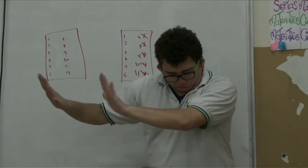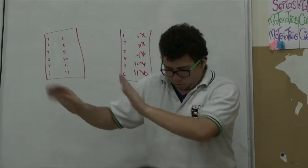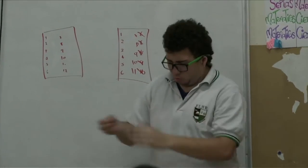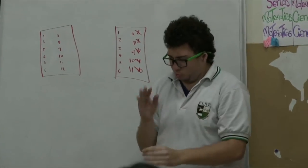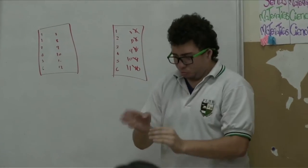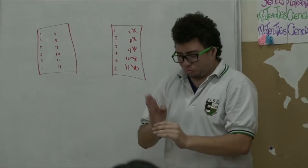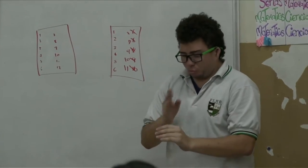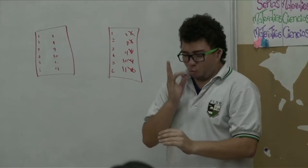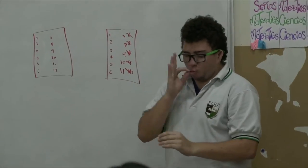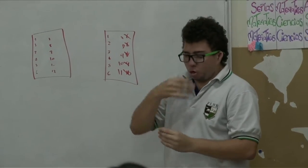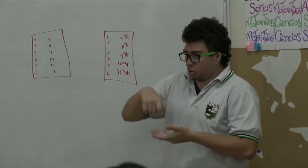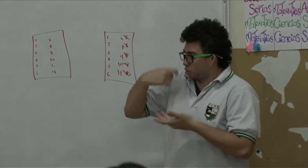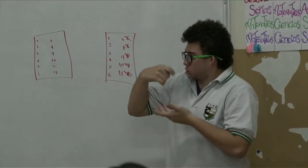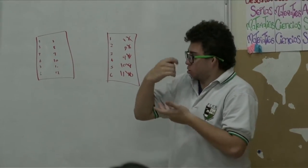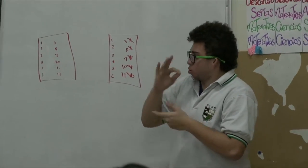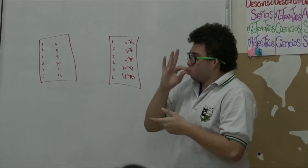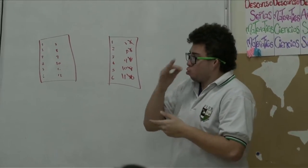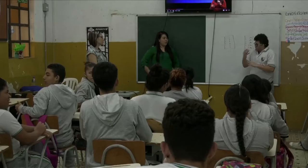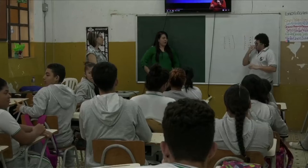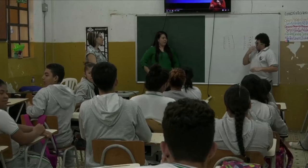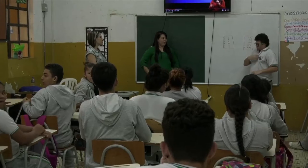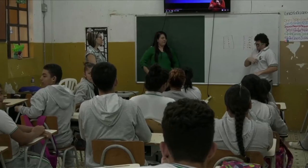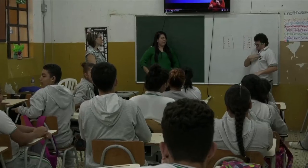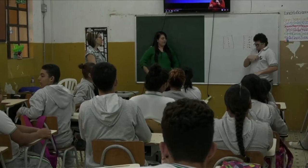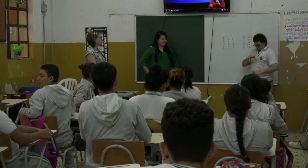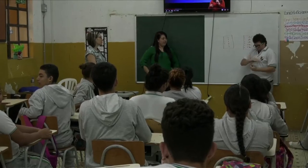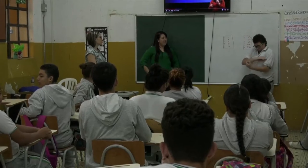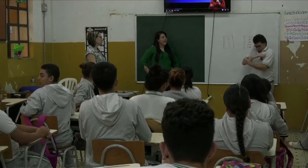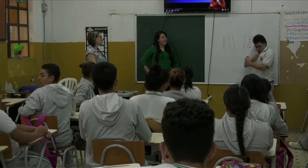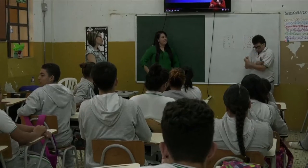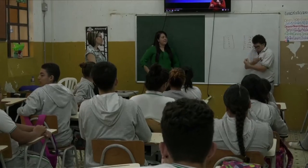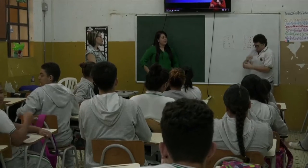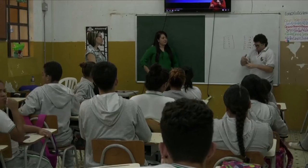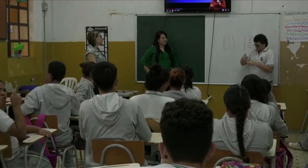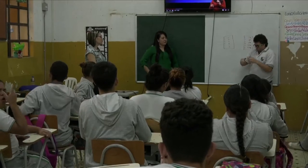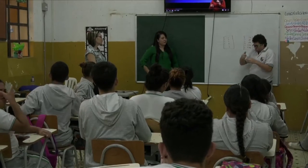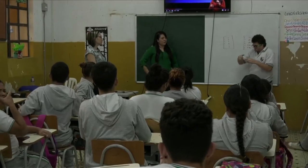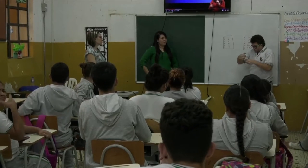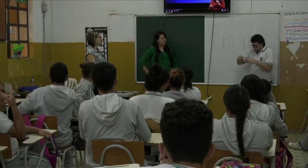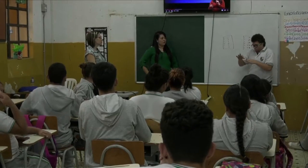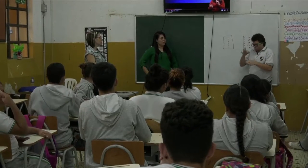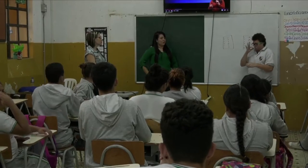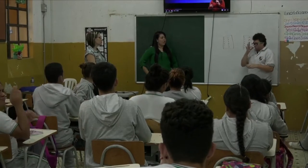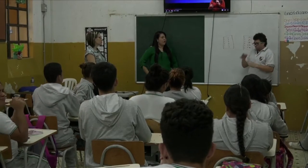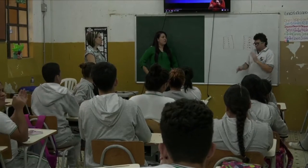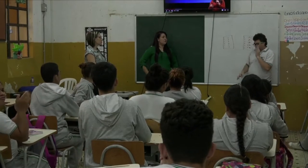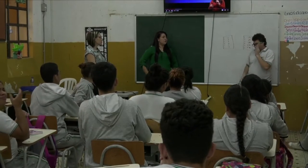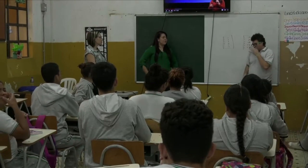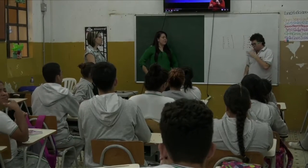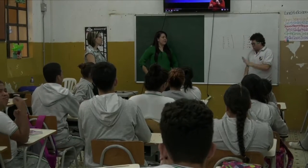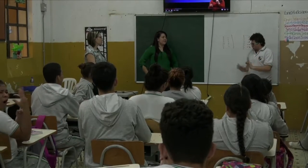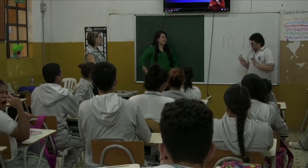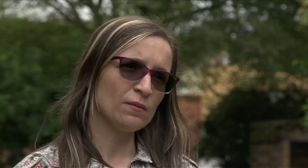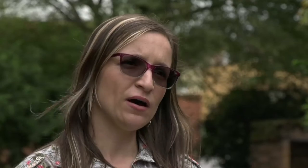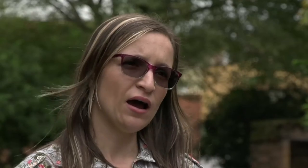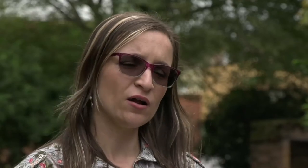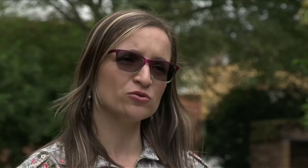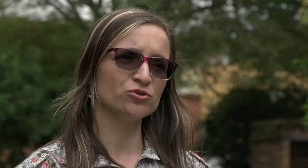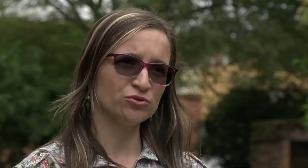subtítulos para aquellos estudiantes que están avanzando en el proceso de adquisición de la segunda lengua. Es lo que nos ha permitido el programa a nosotros